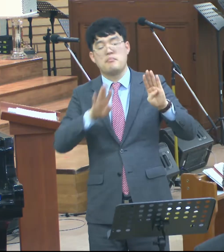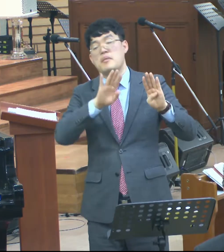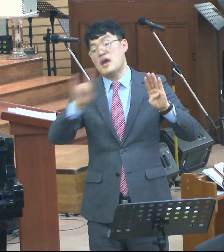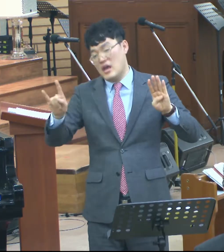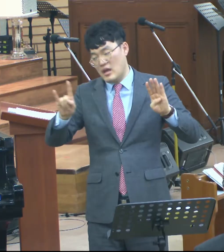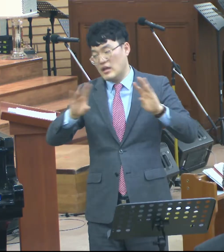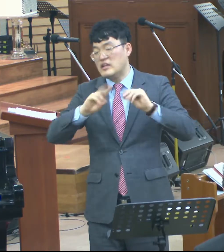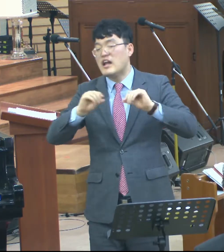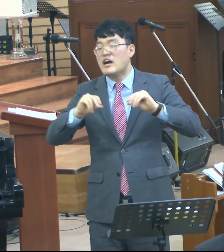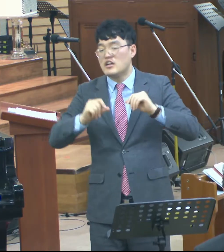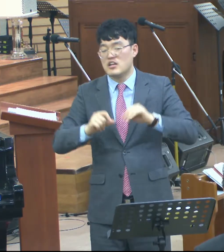올랐어요.